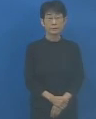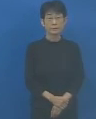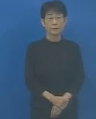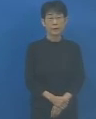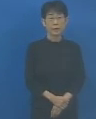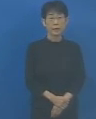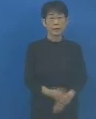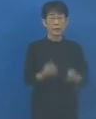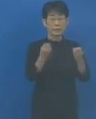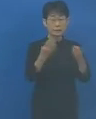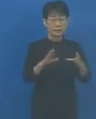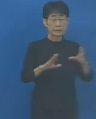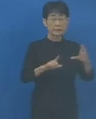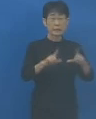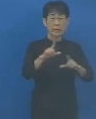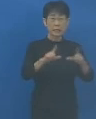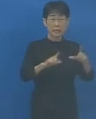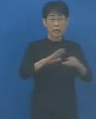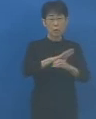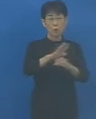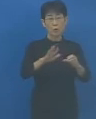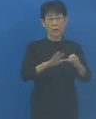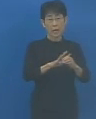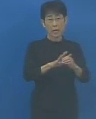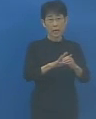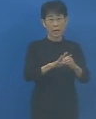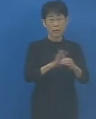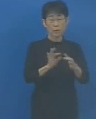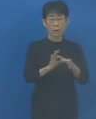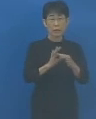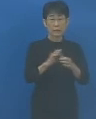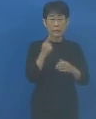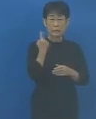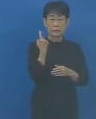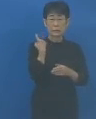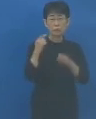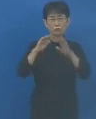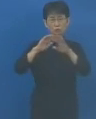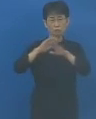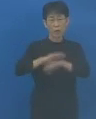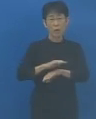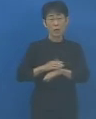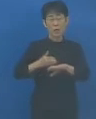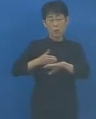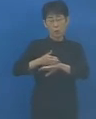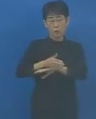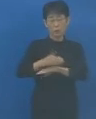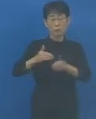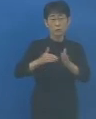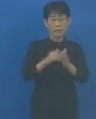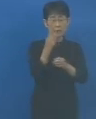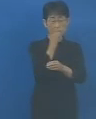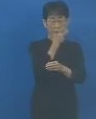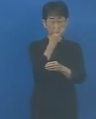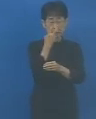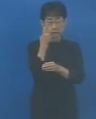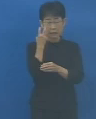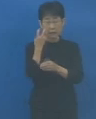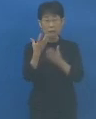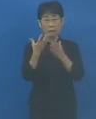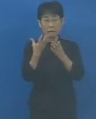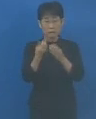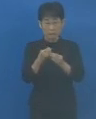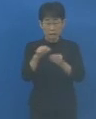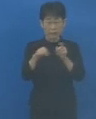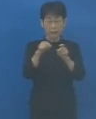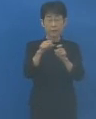新型コロナについてでございますけれども、昨晩遅くまで検査の集計が